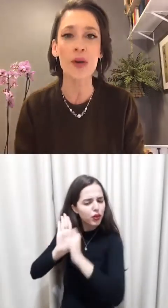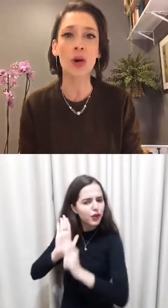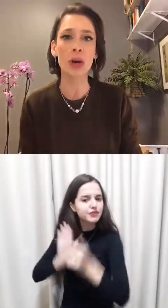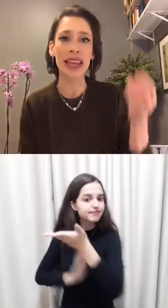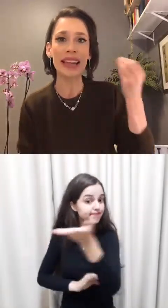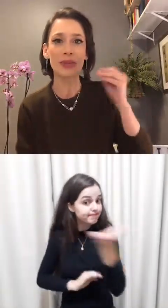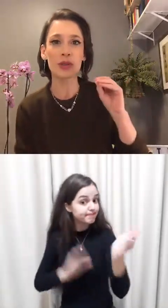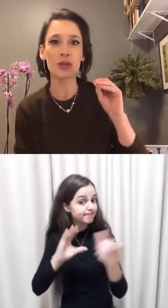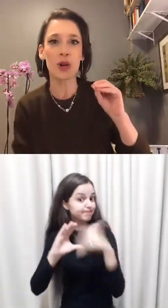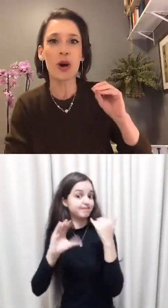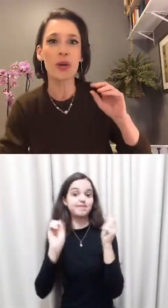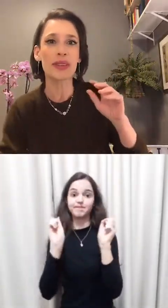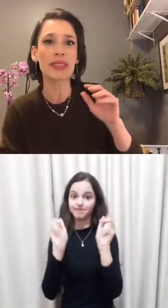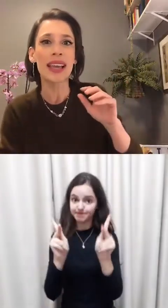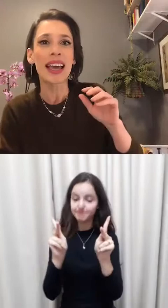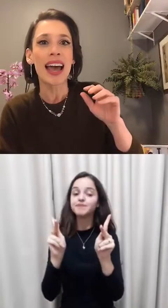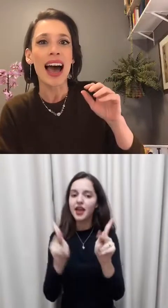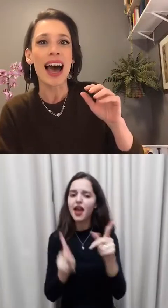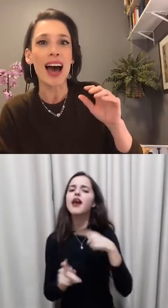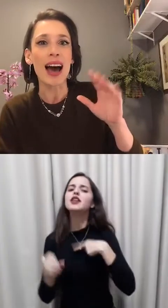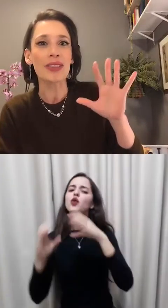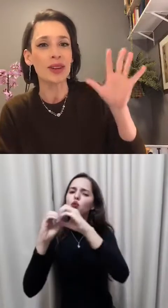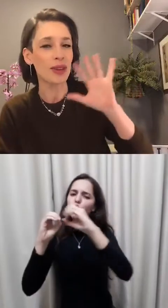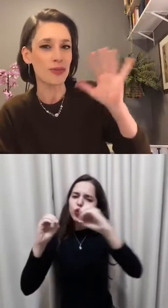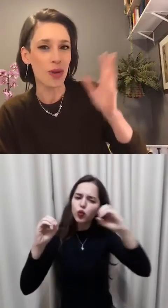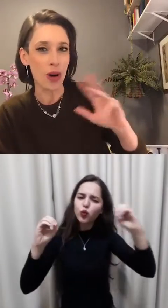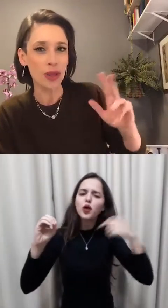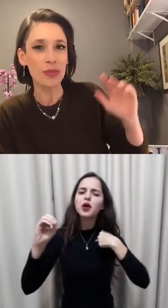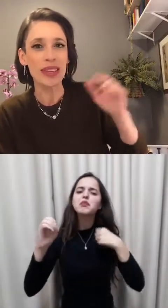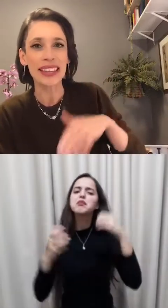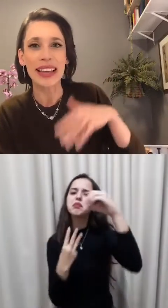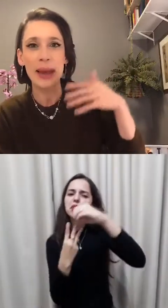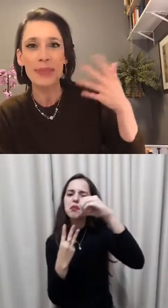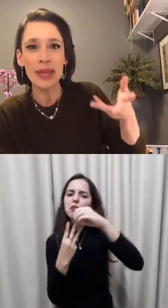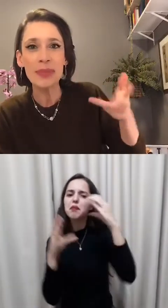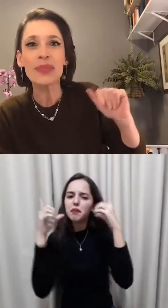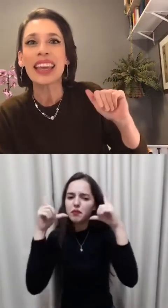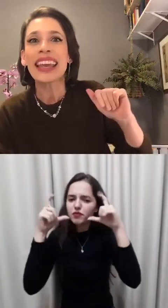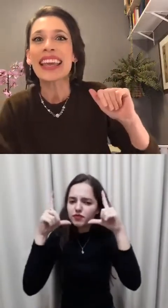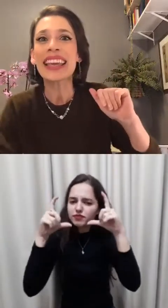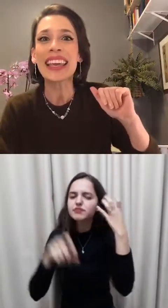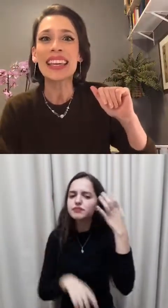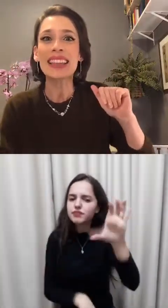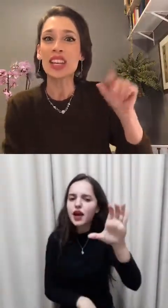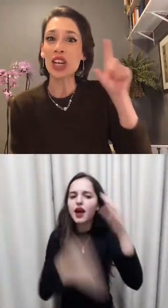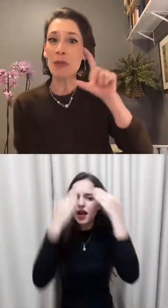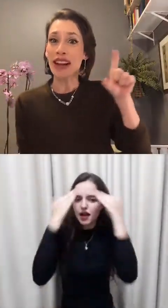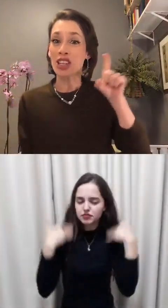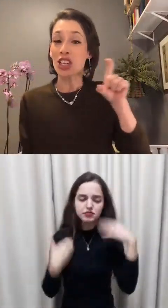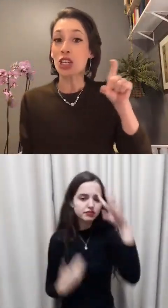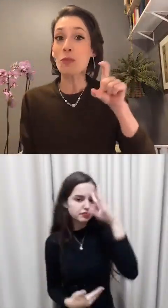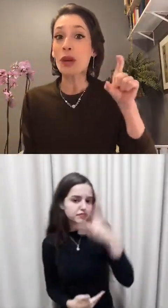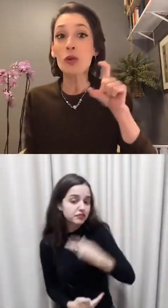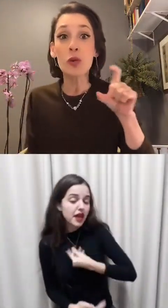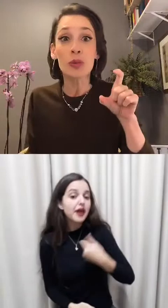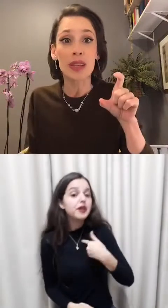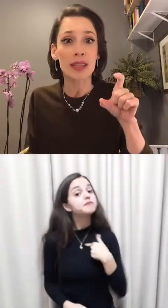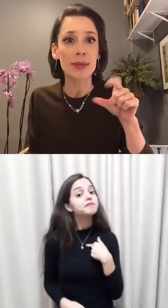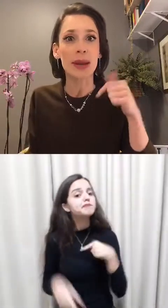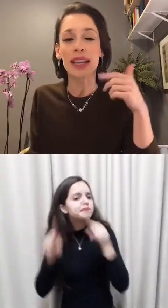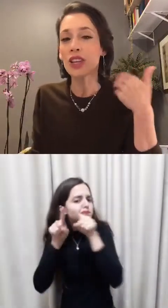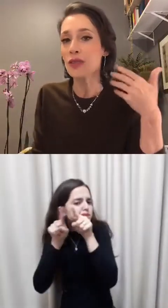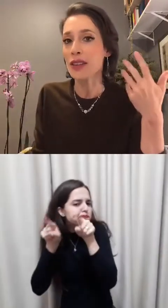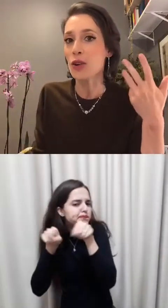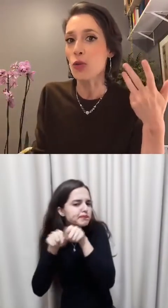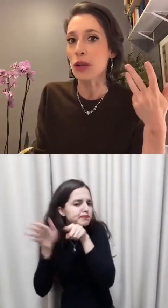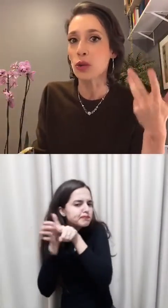Eu coloquei lá no Stories a nossa foto, minha e da Gabi, e deixei uma caixinha de perguntas. Para